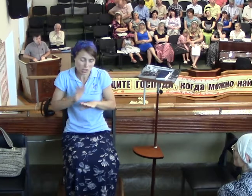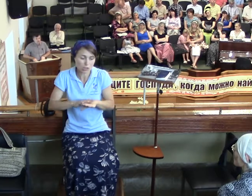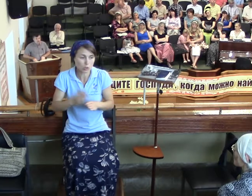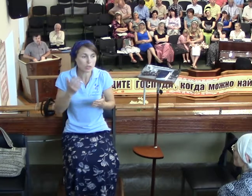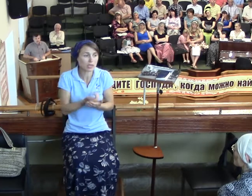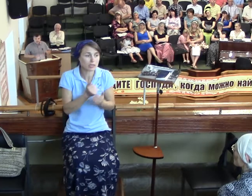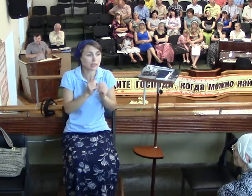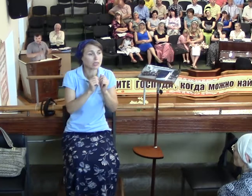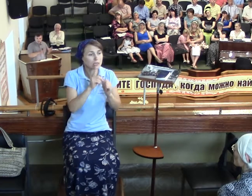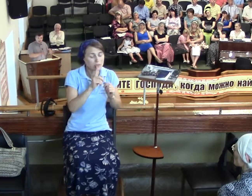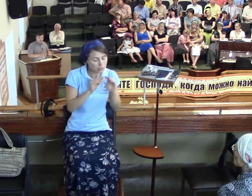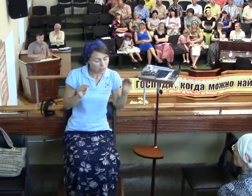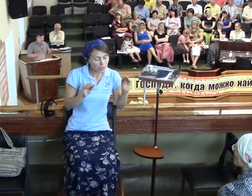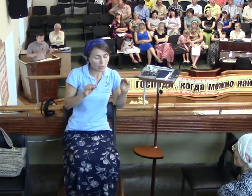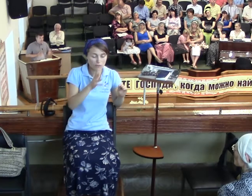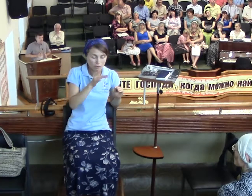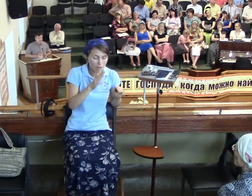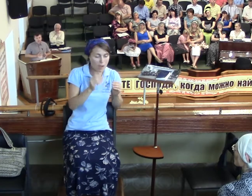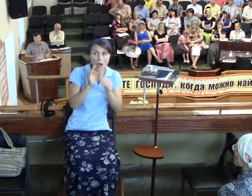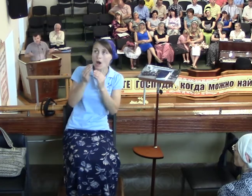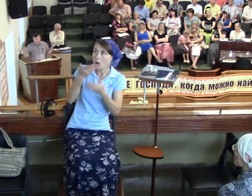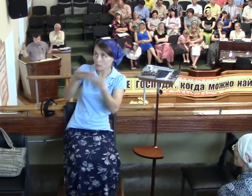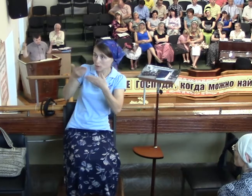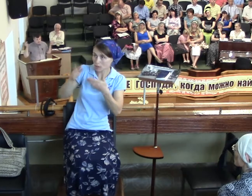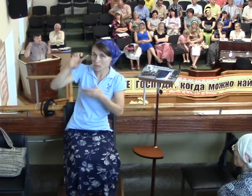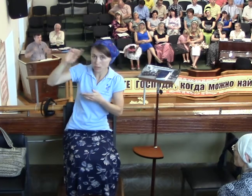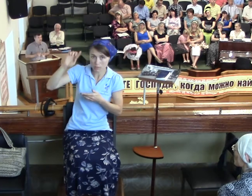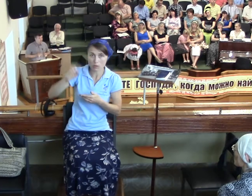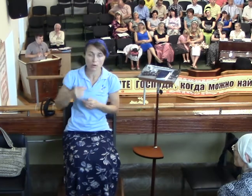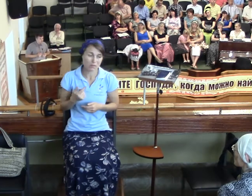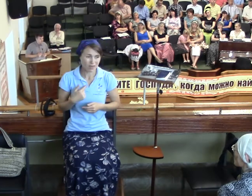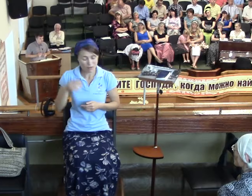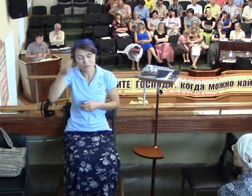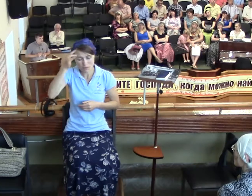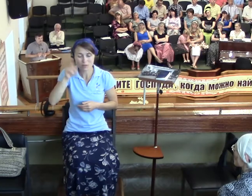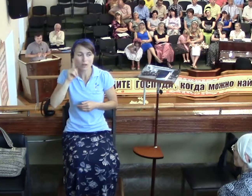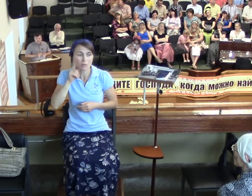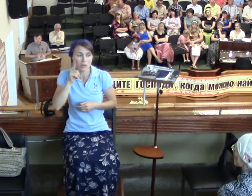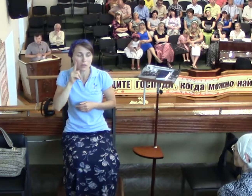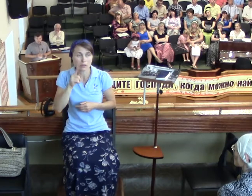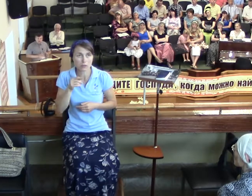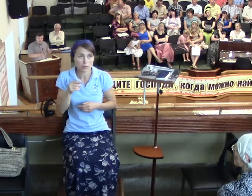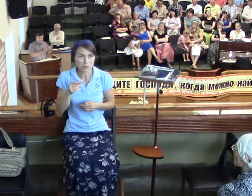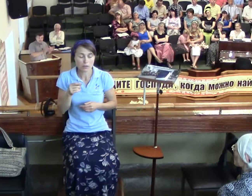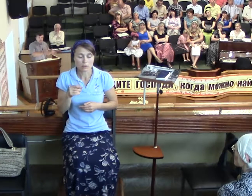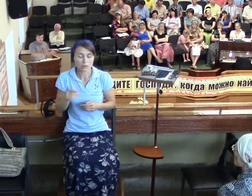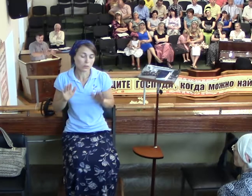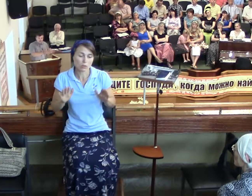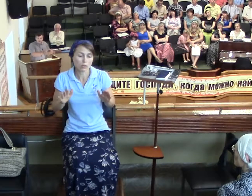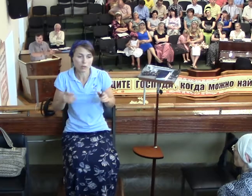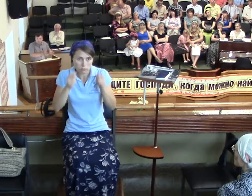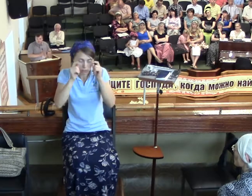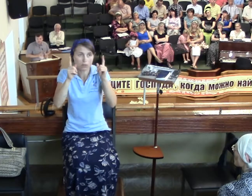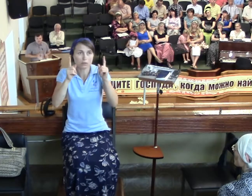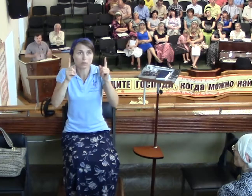с Господом. Я когда наблюдаю молодежь, когда выходит, они сразу с утра вставляют наушники в свои уши. Когда мы, может быть, едем где-то